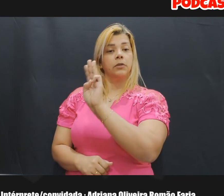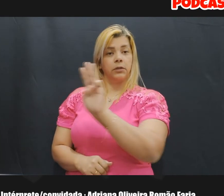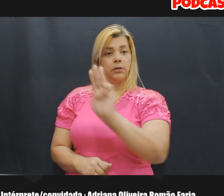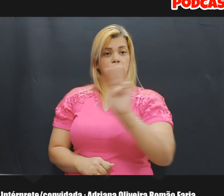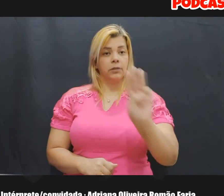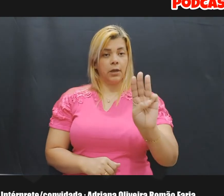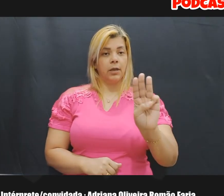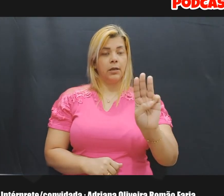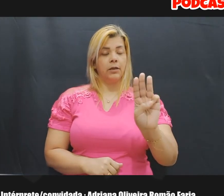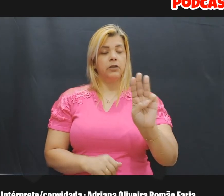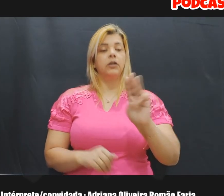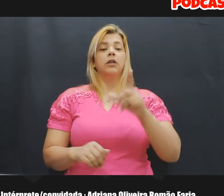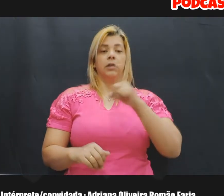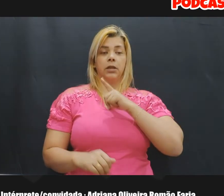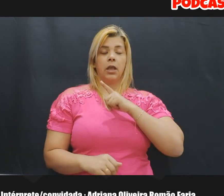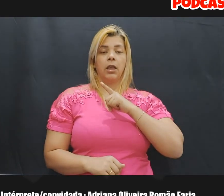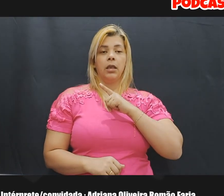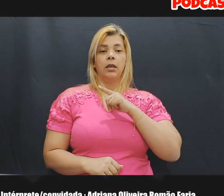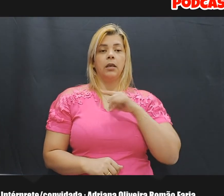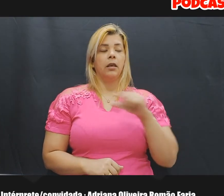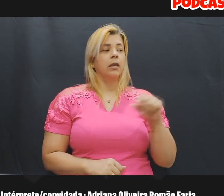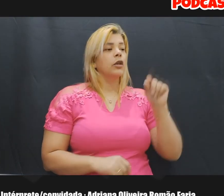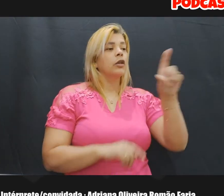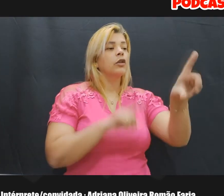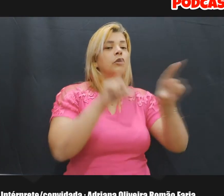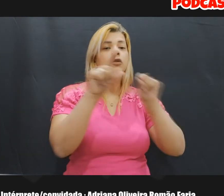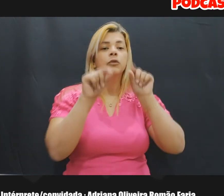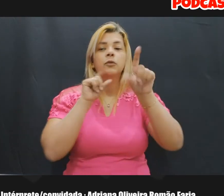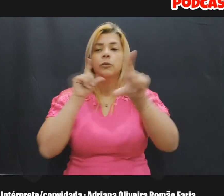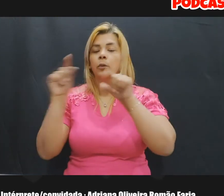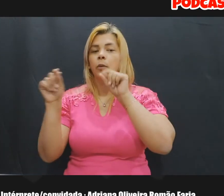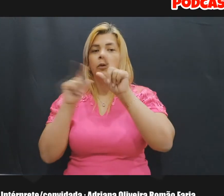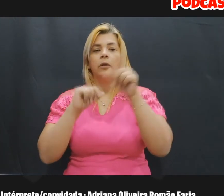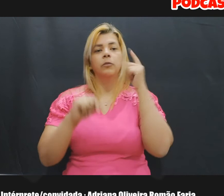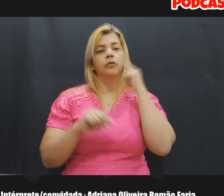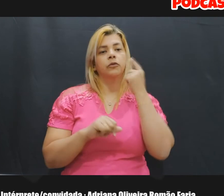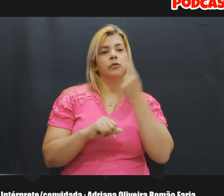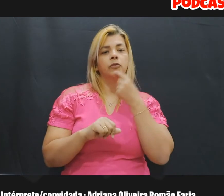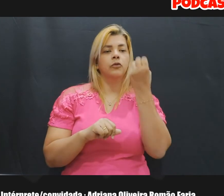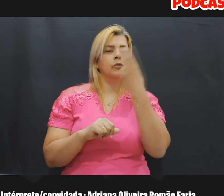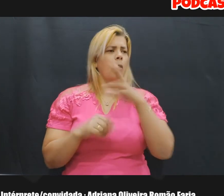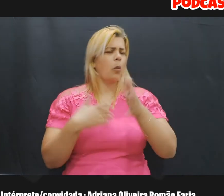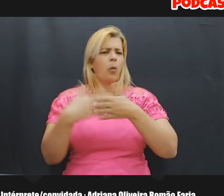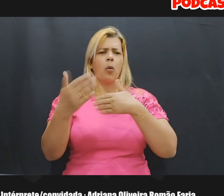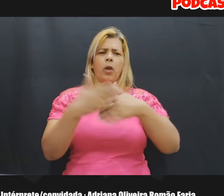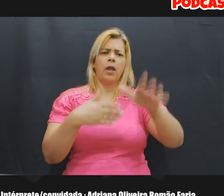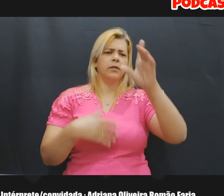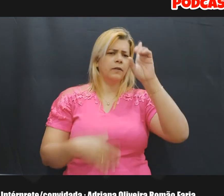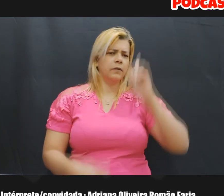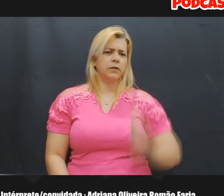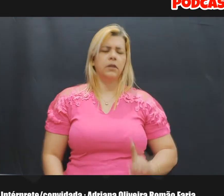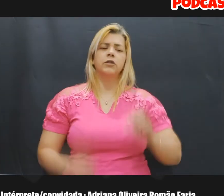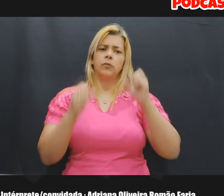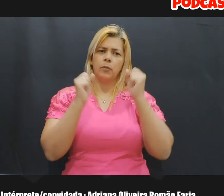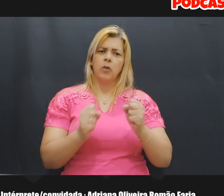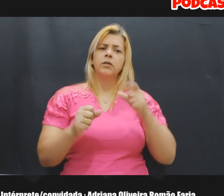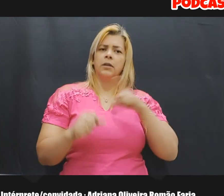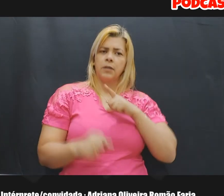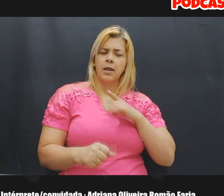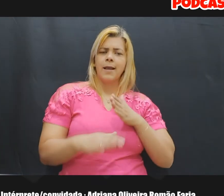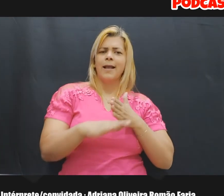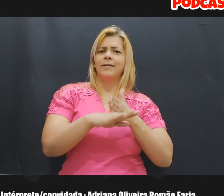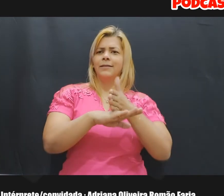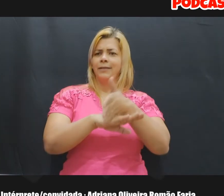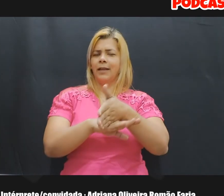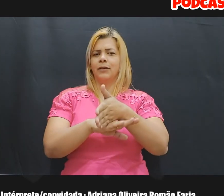colocando opções, plugins na nossa plataforma para que as pessoas com deficiência tenham acesso à